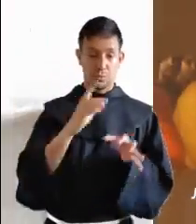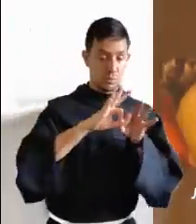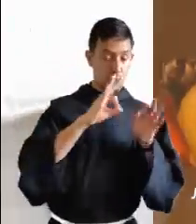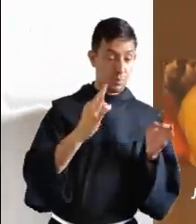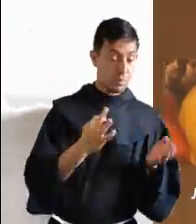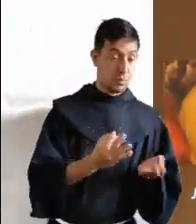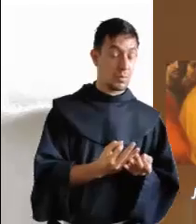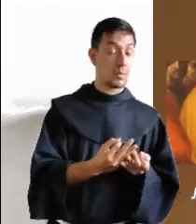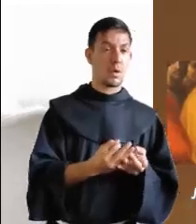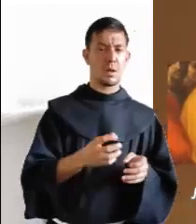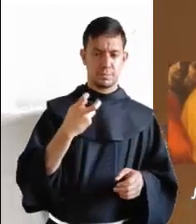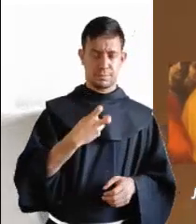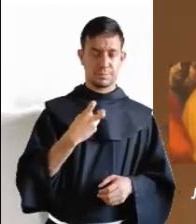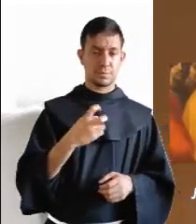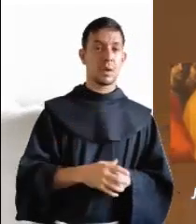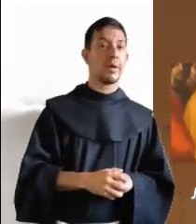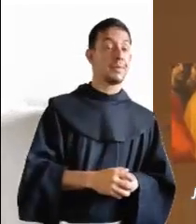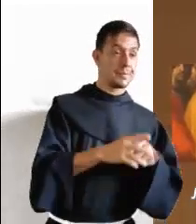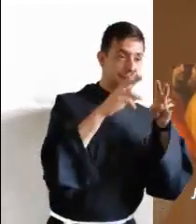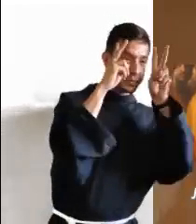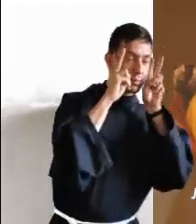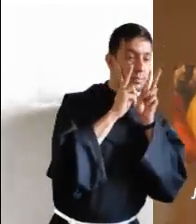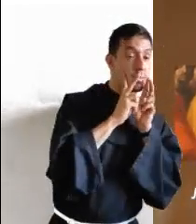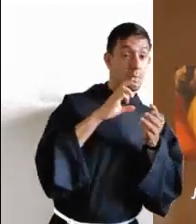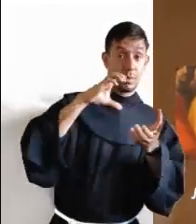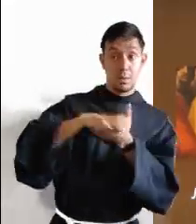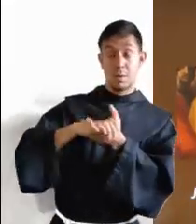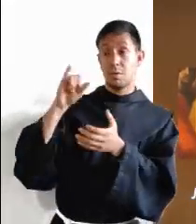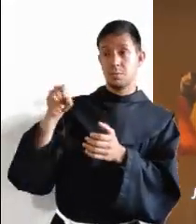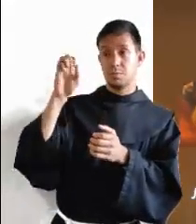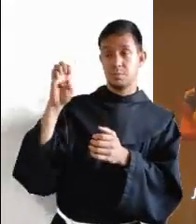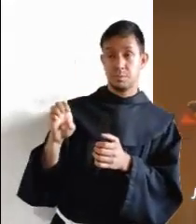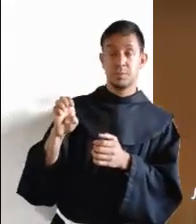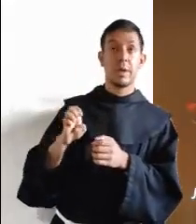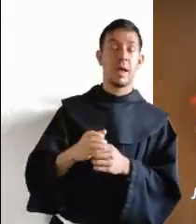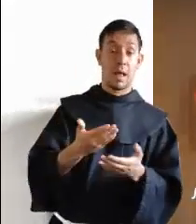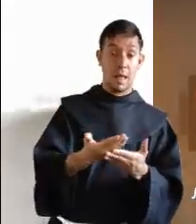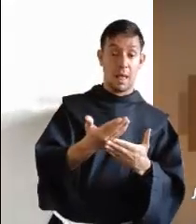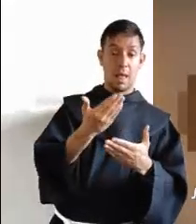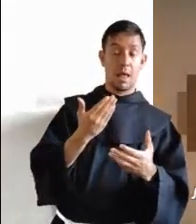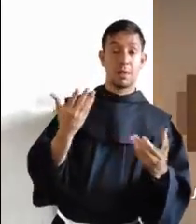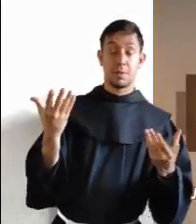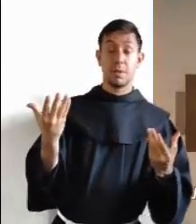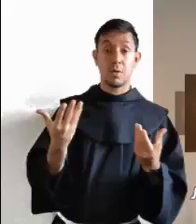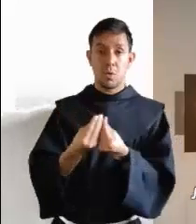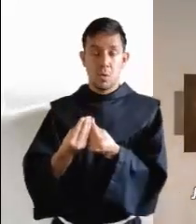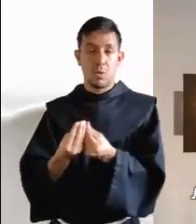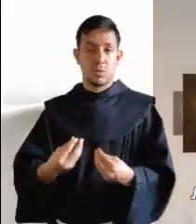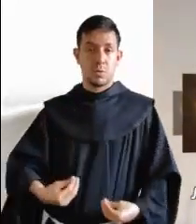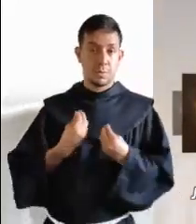su madre desposada con José, y antes de que vivieran juntos, sucedió que ella, por obra del Espíritu